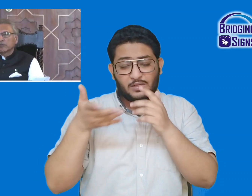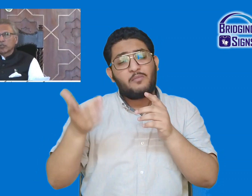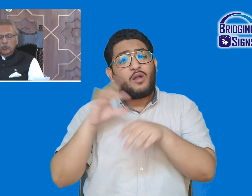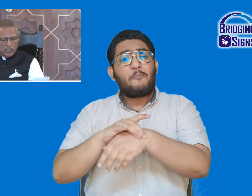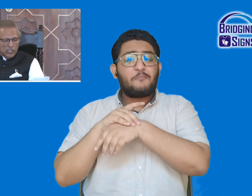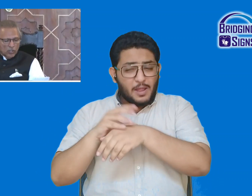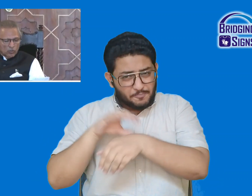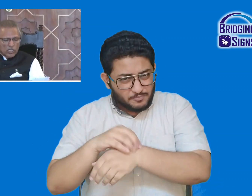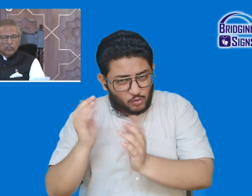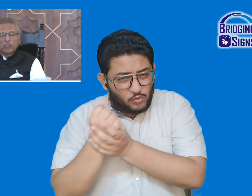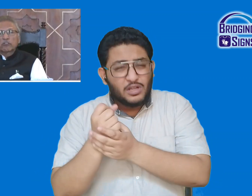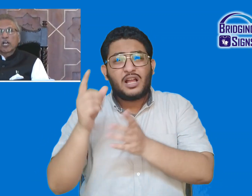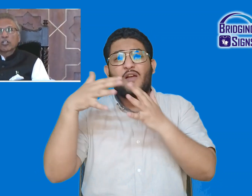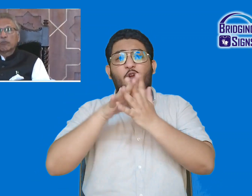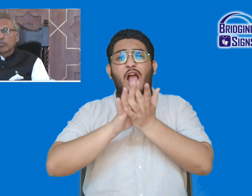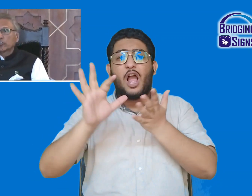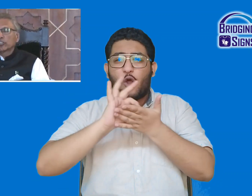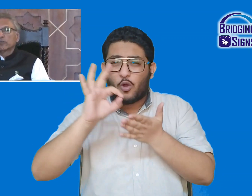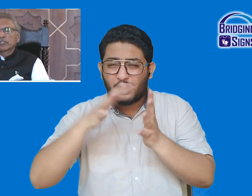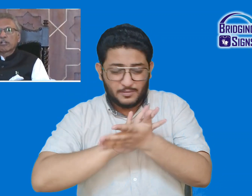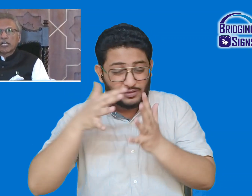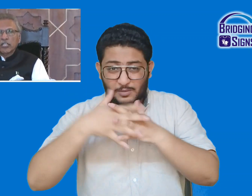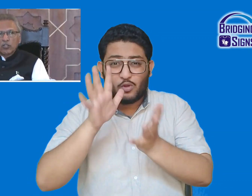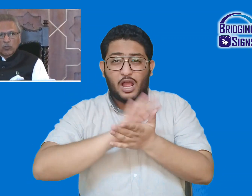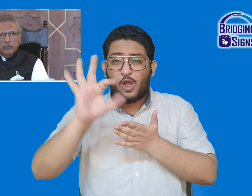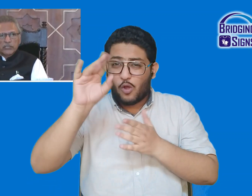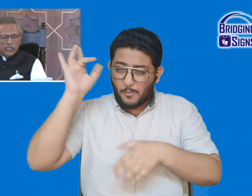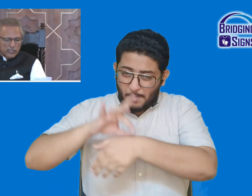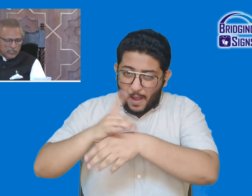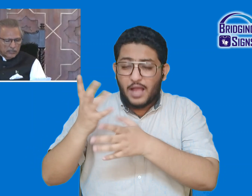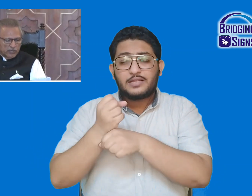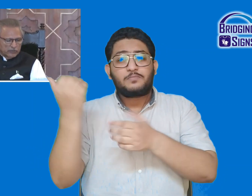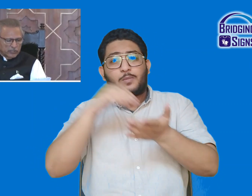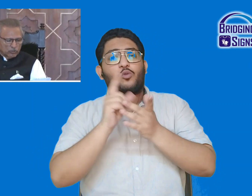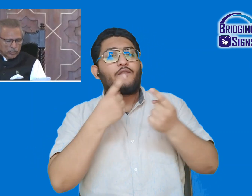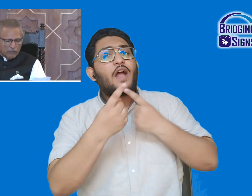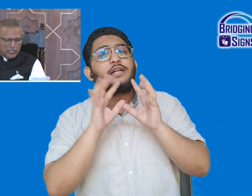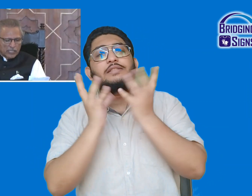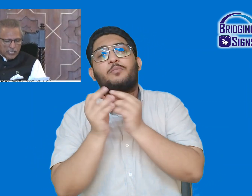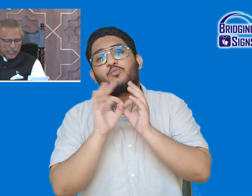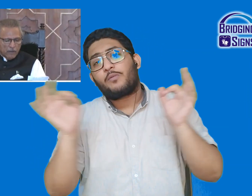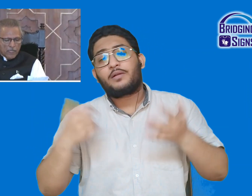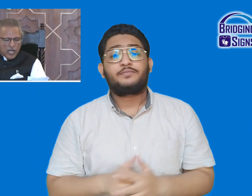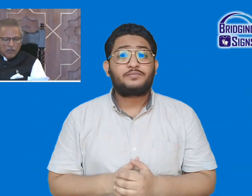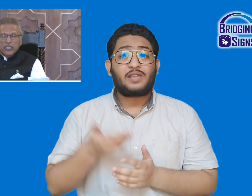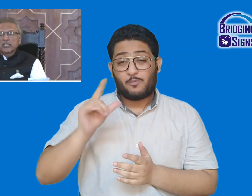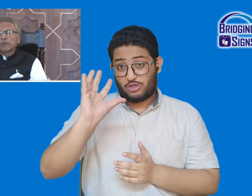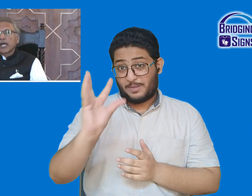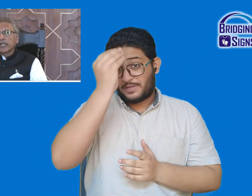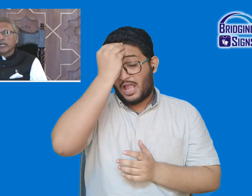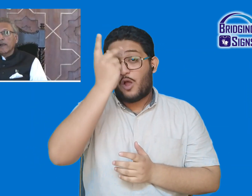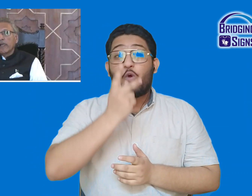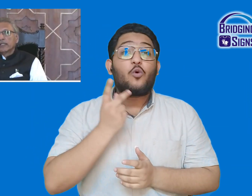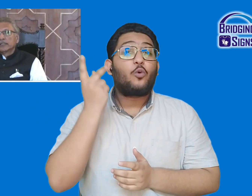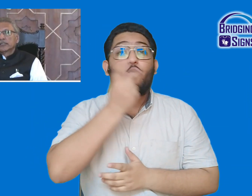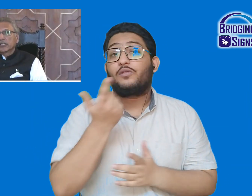منسٹر بھی موجود تھے، ان کا جو مشورہ اور WHO کا جو مشورہ ہے وہ بھی اس کے اندر اس کو شامل کر لیا گیا۔ اب یہ ذمہ